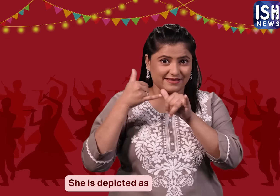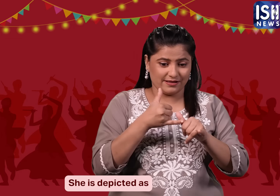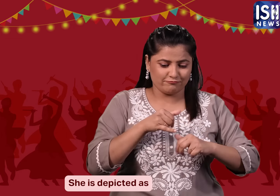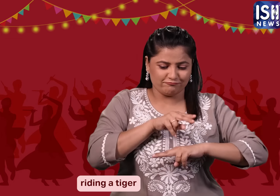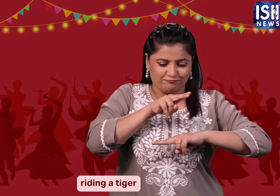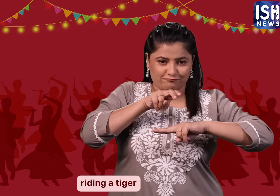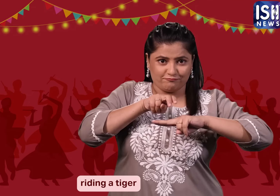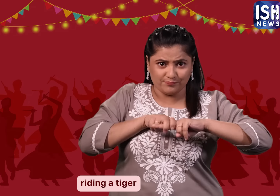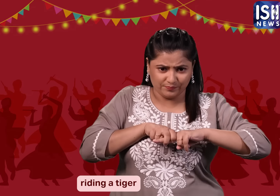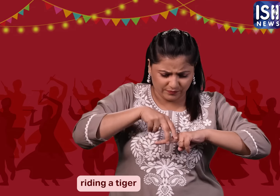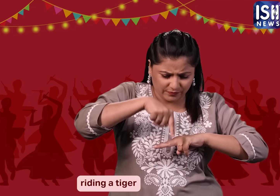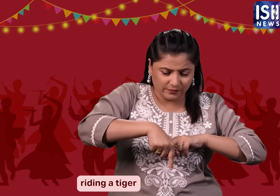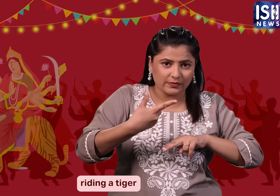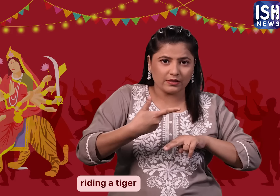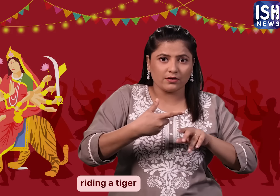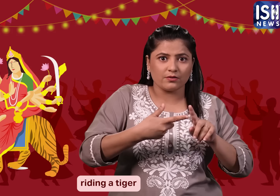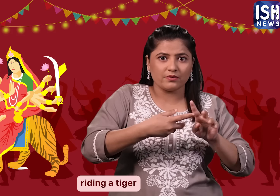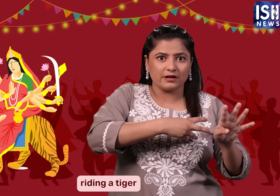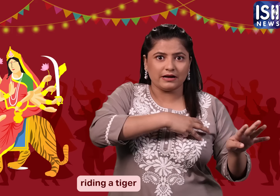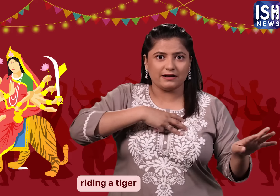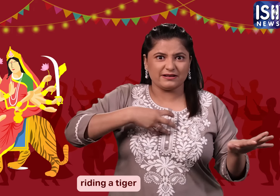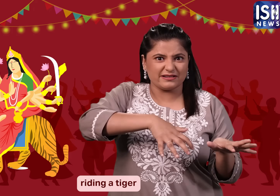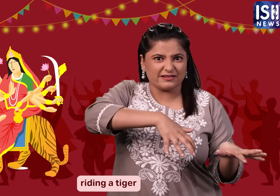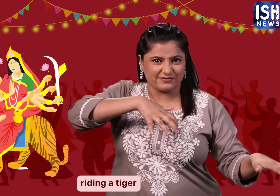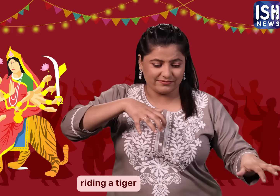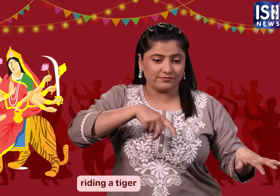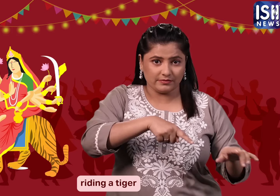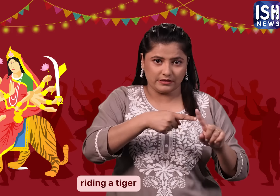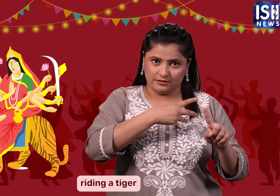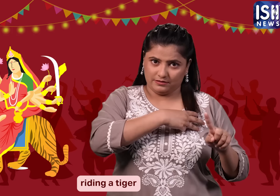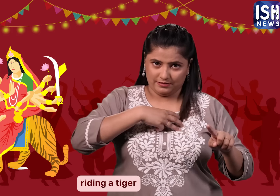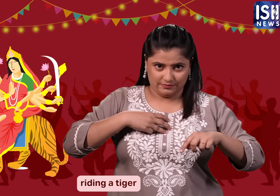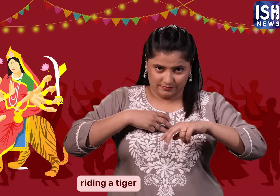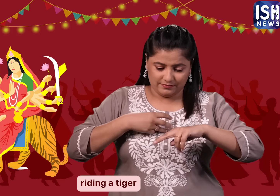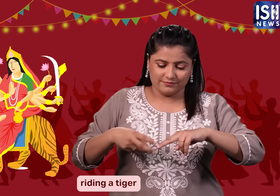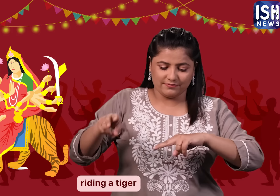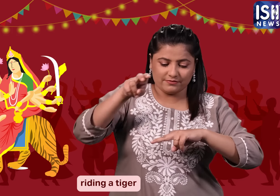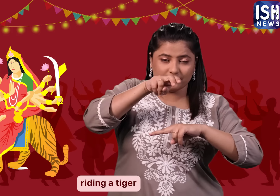उन्हें बाघ की सवारी करते हुए दर्शाया गया है।